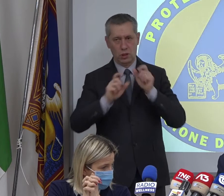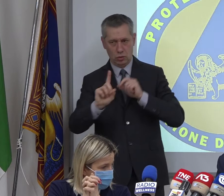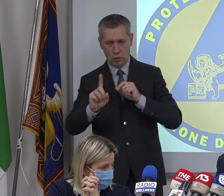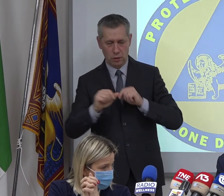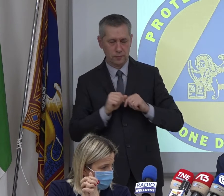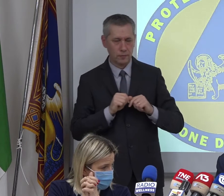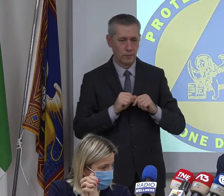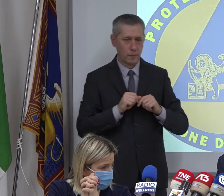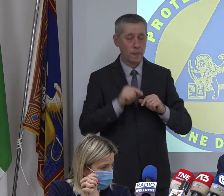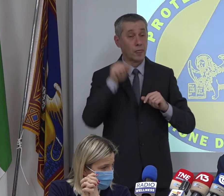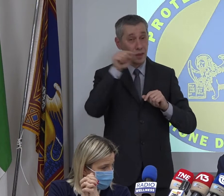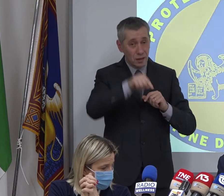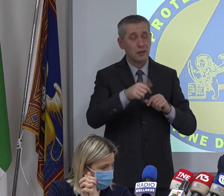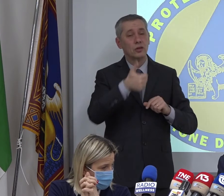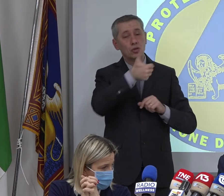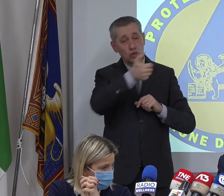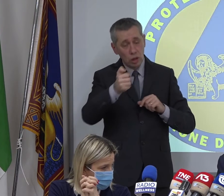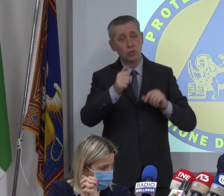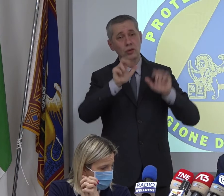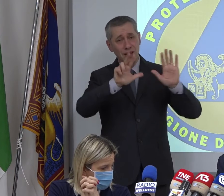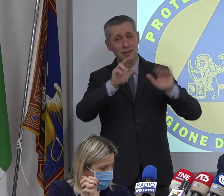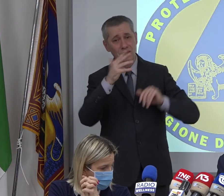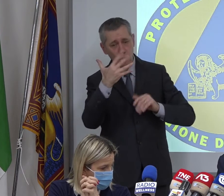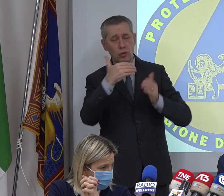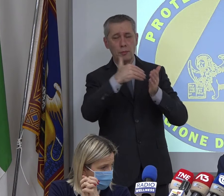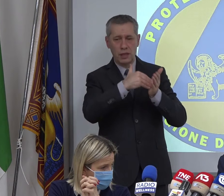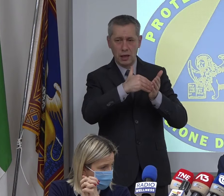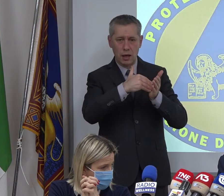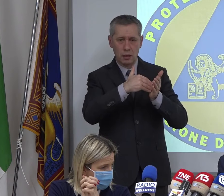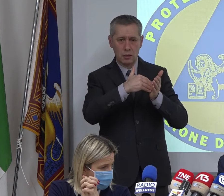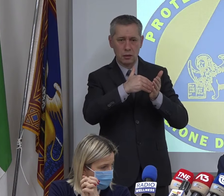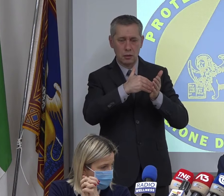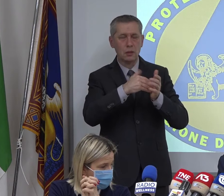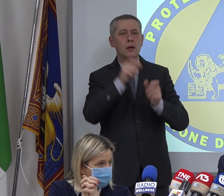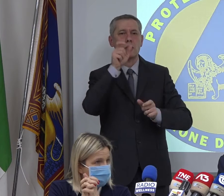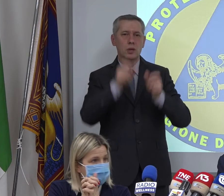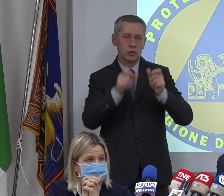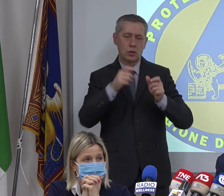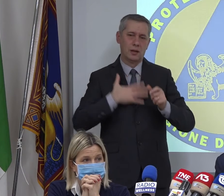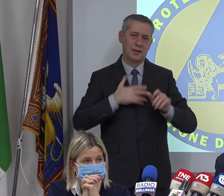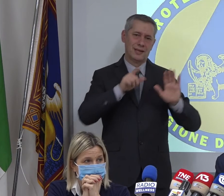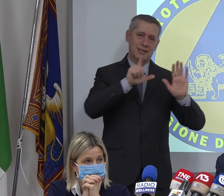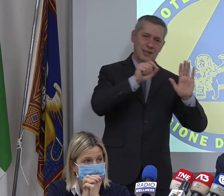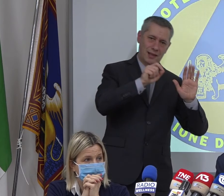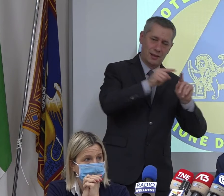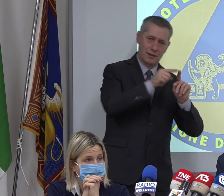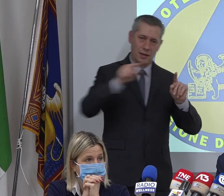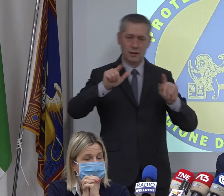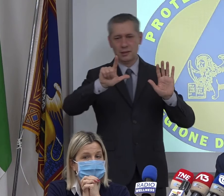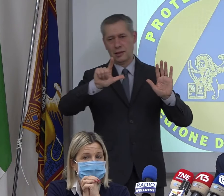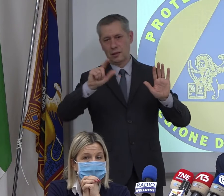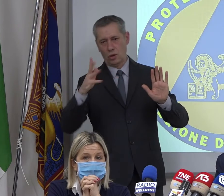Di queste 185.000 sono a carico di soggetti compresi tra 70 e 79 anni.